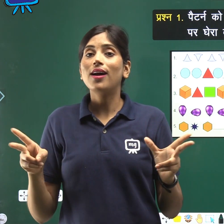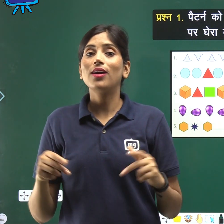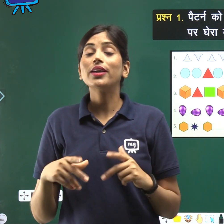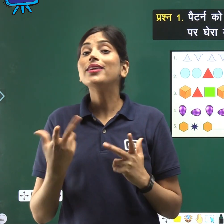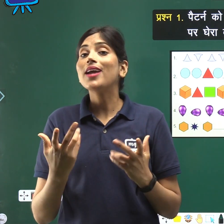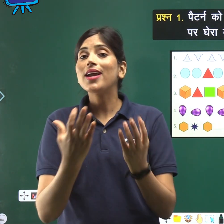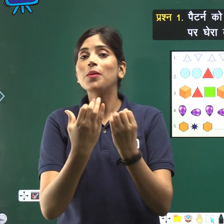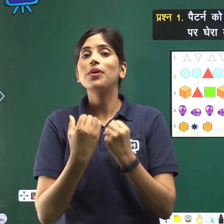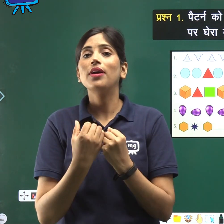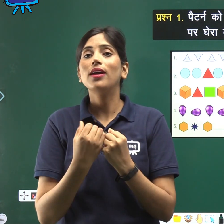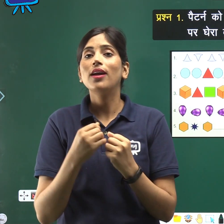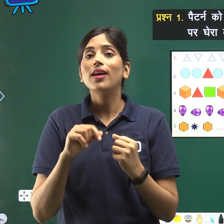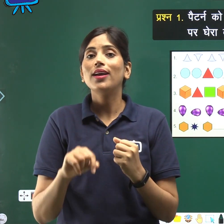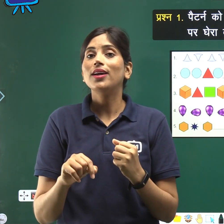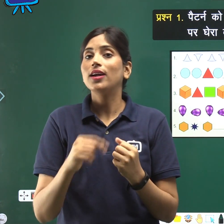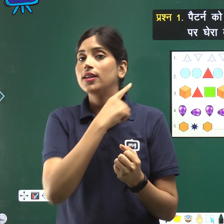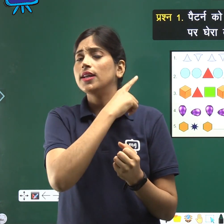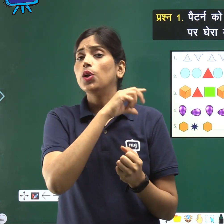बच्चों? ये आएगा।